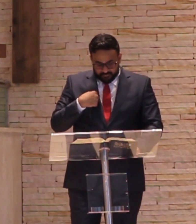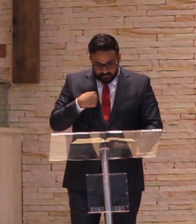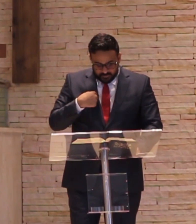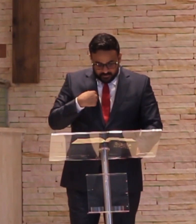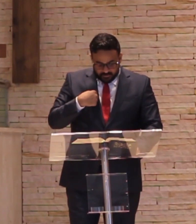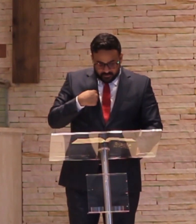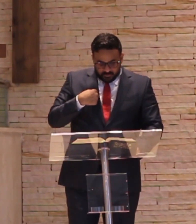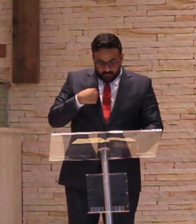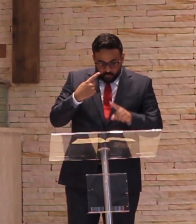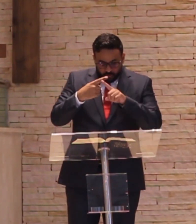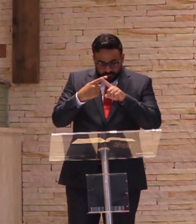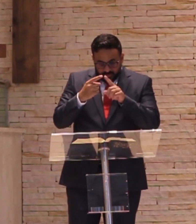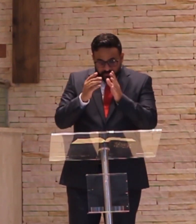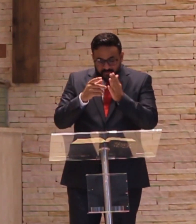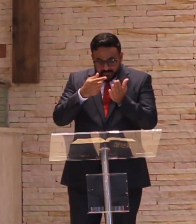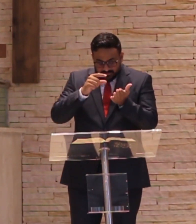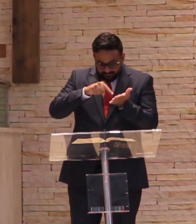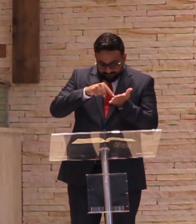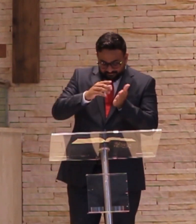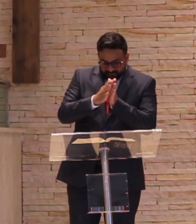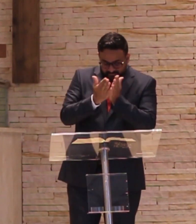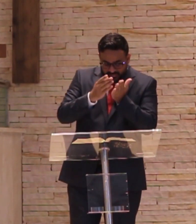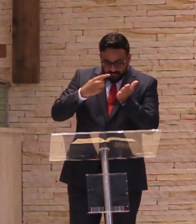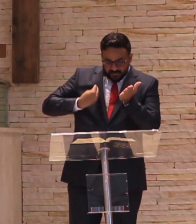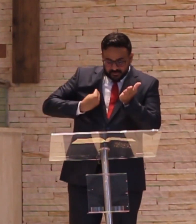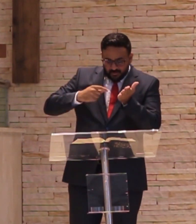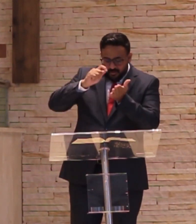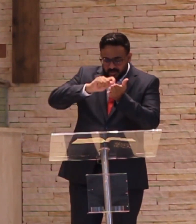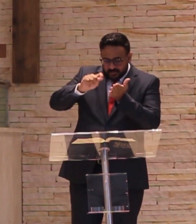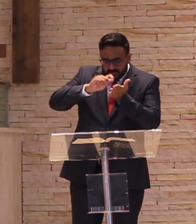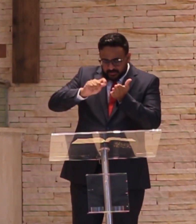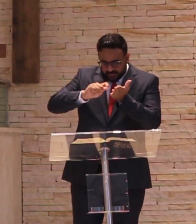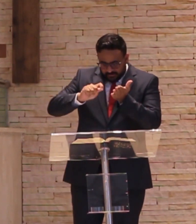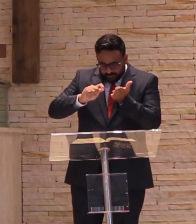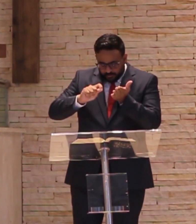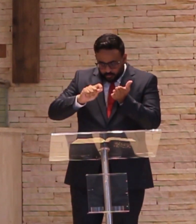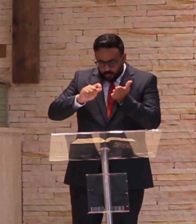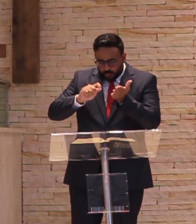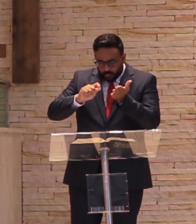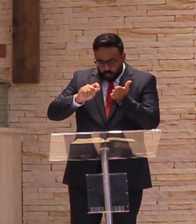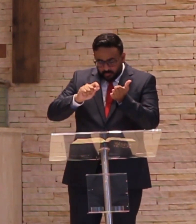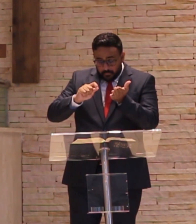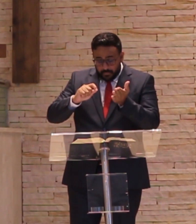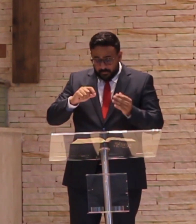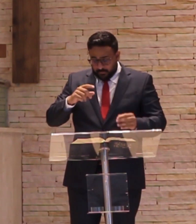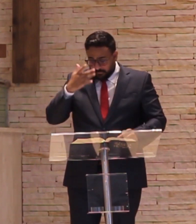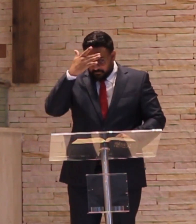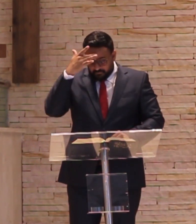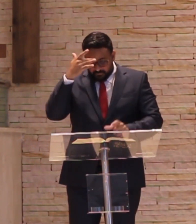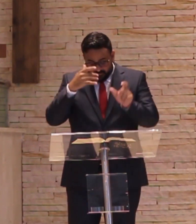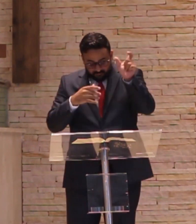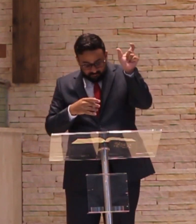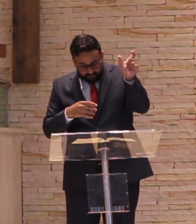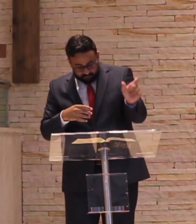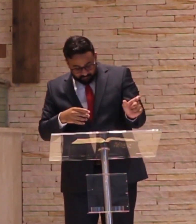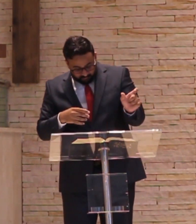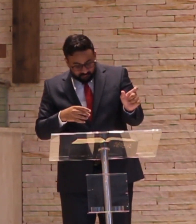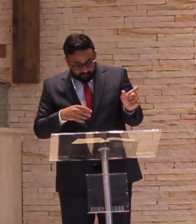fazendo-se Ele próprio maldição em nosso lugar,